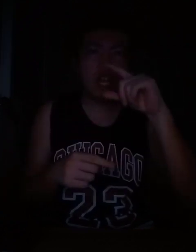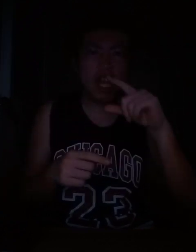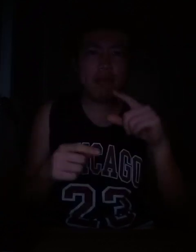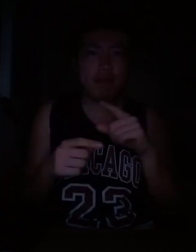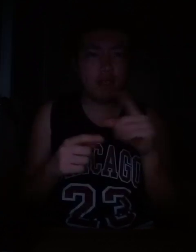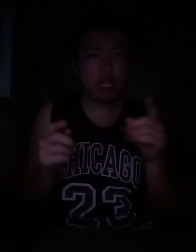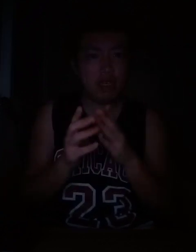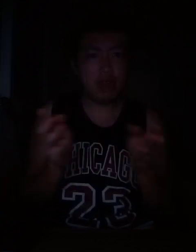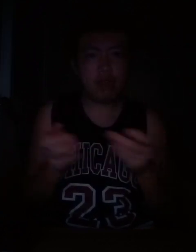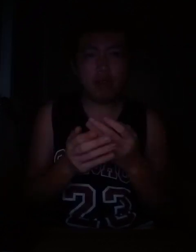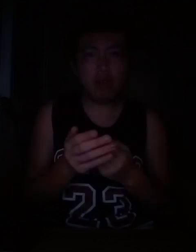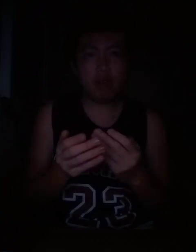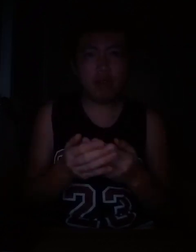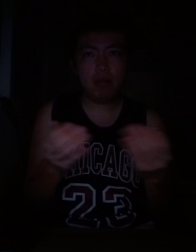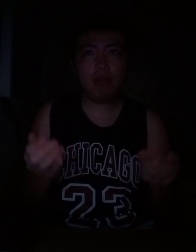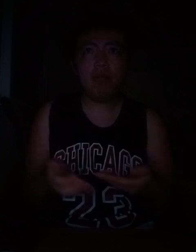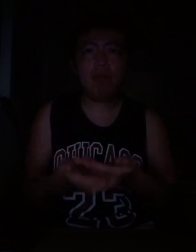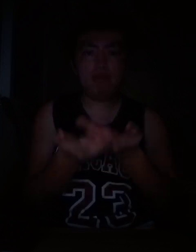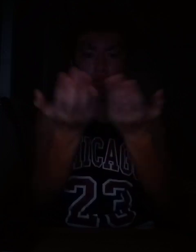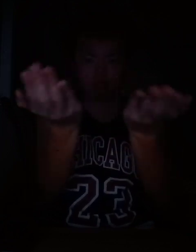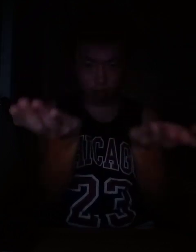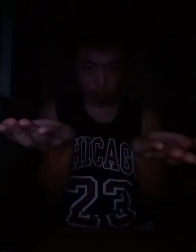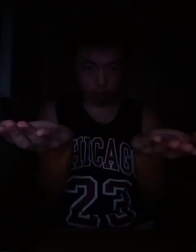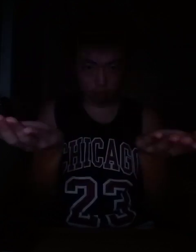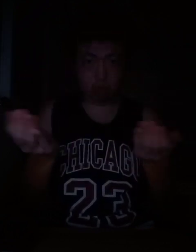때문에 벌어졌습니다. 김창석 기자입니다.